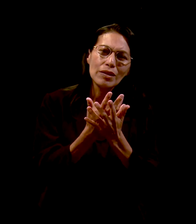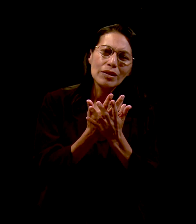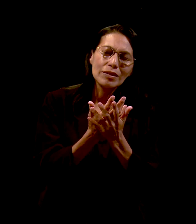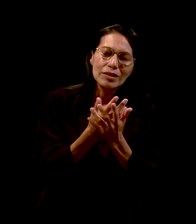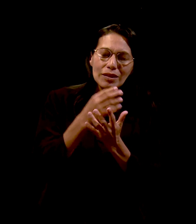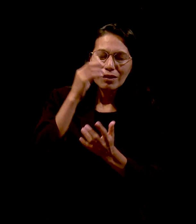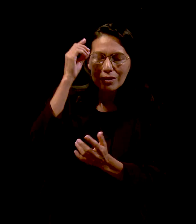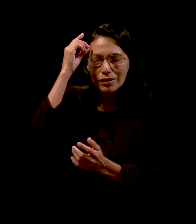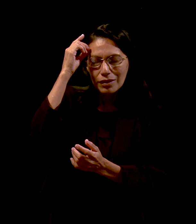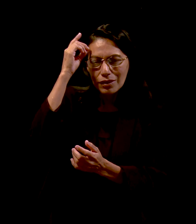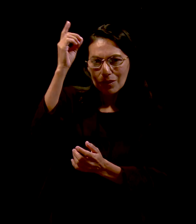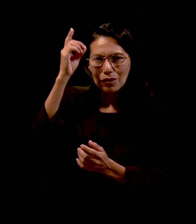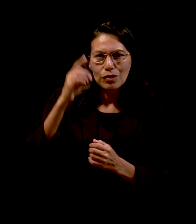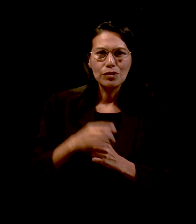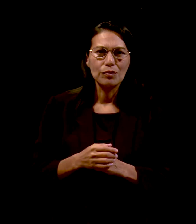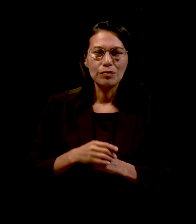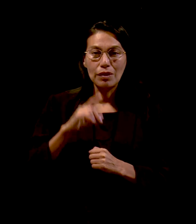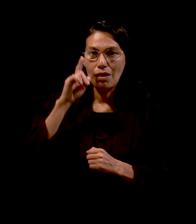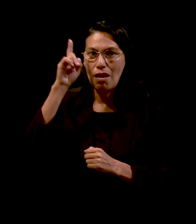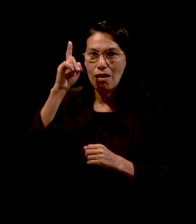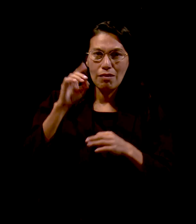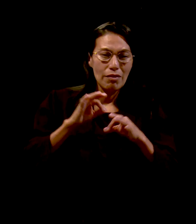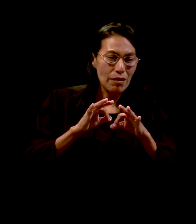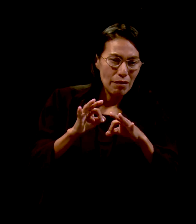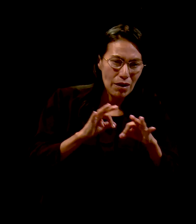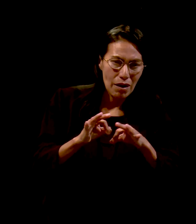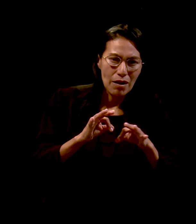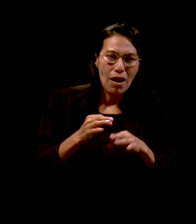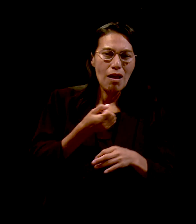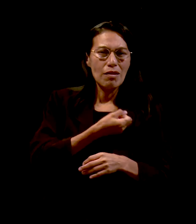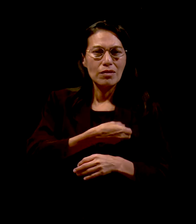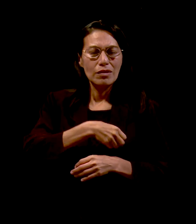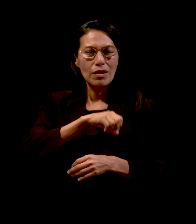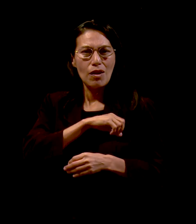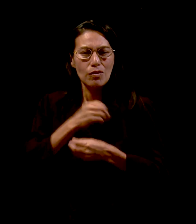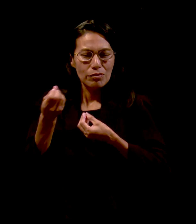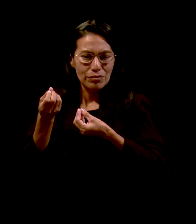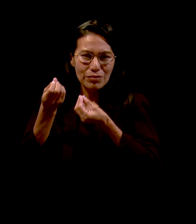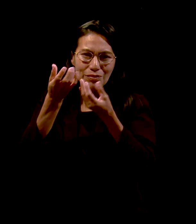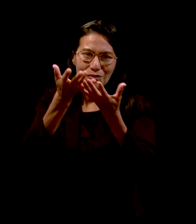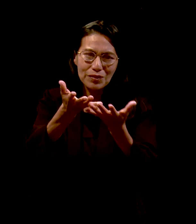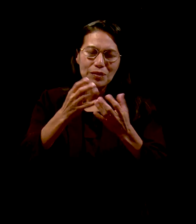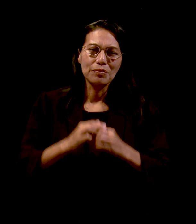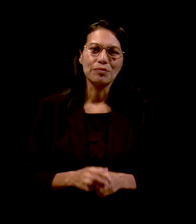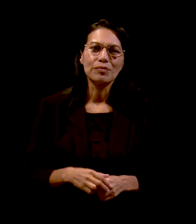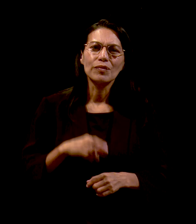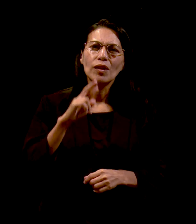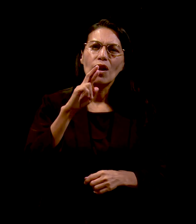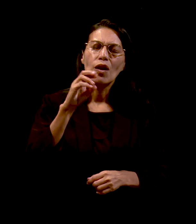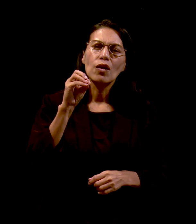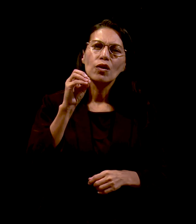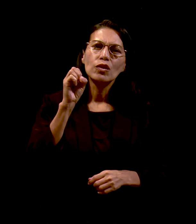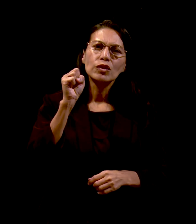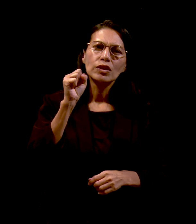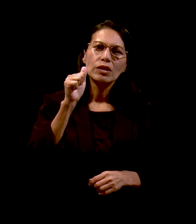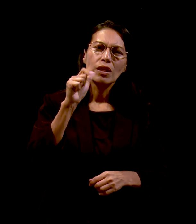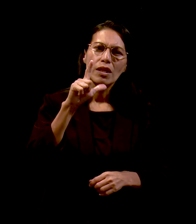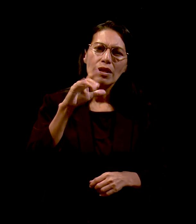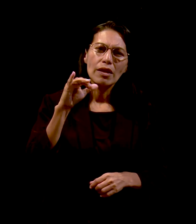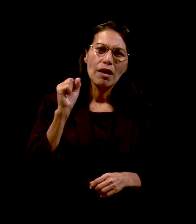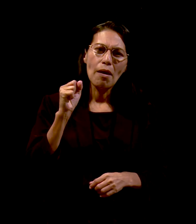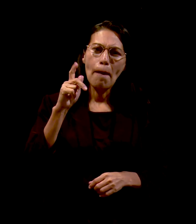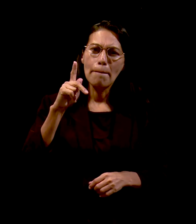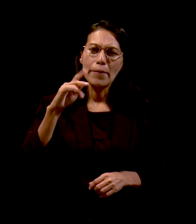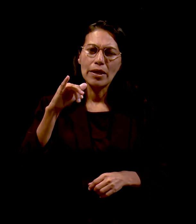descansa en dios para que dios pueda obrar su salud en ti rosalía pilar